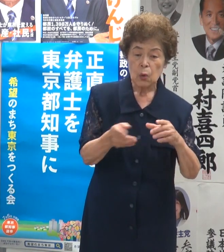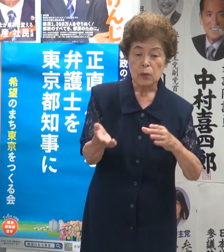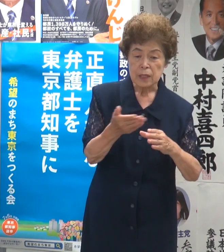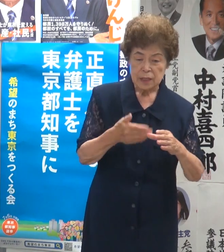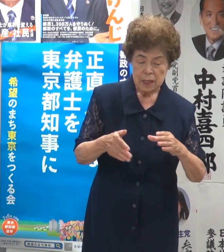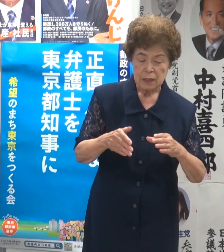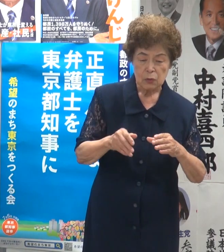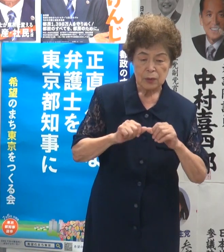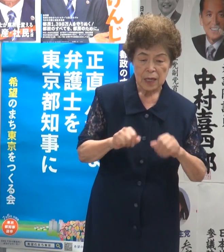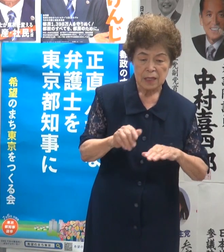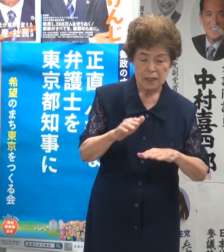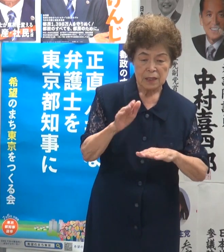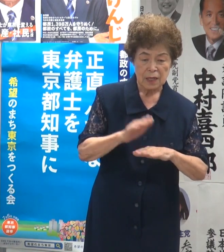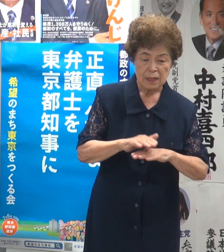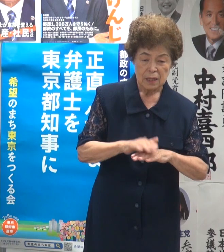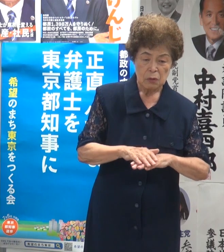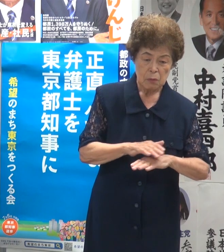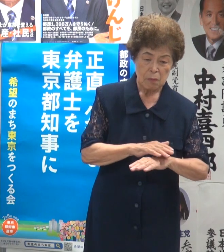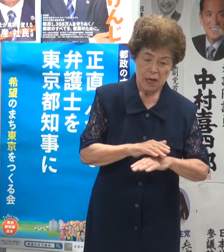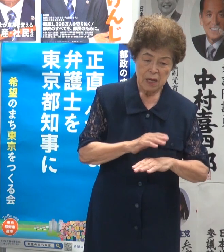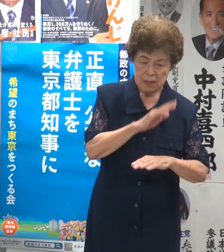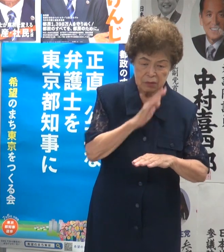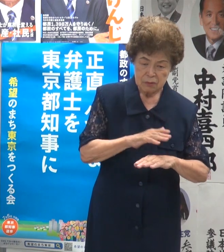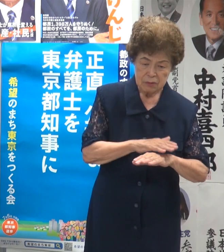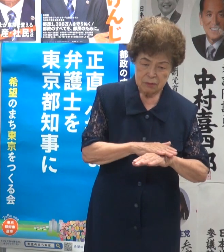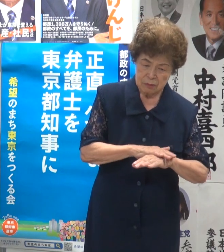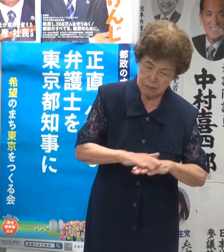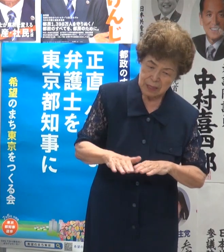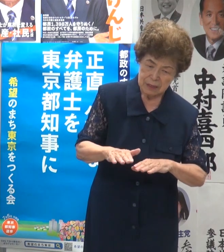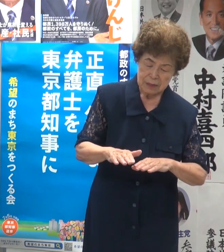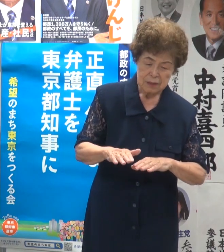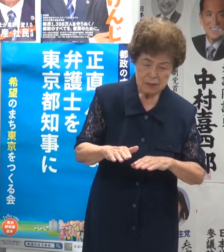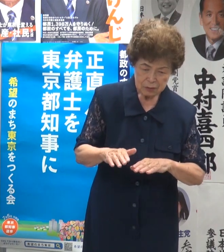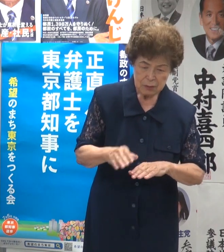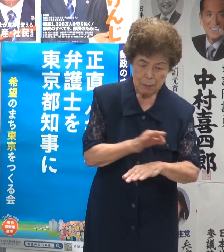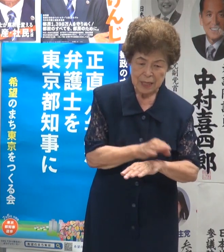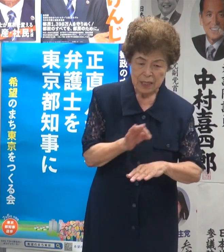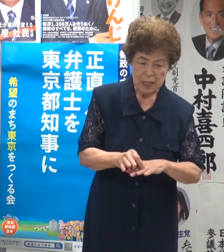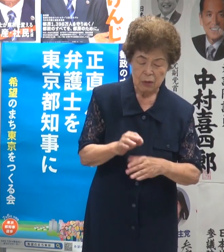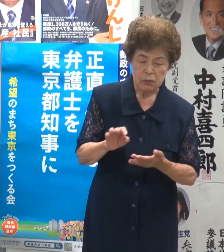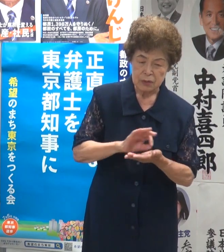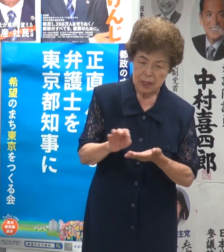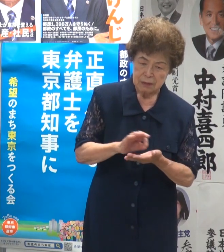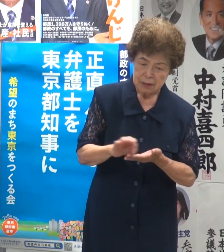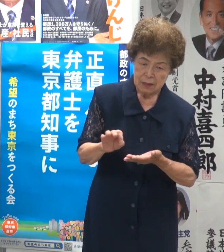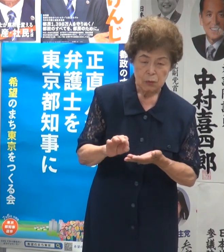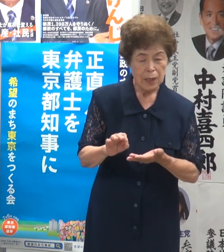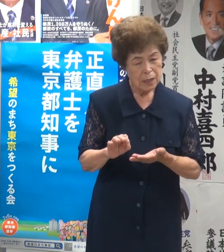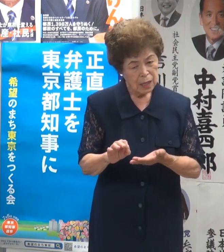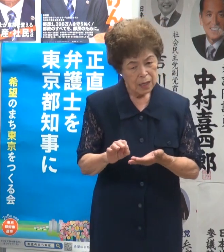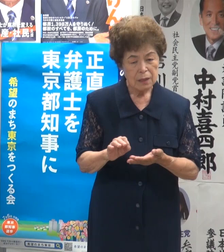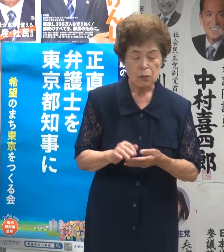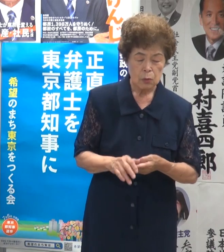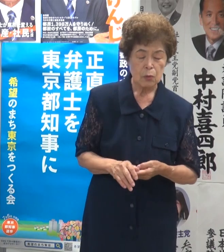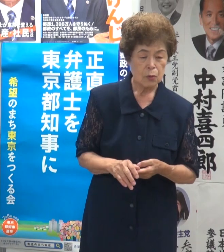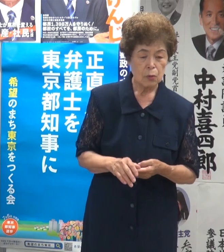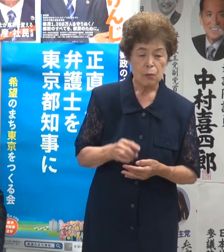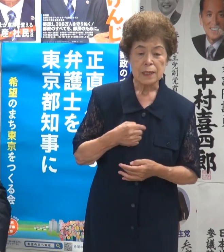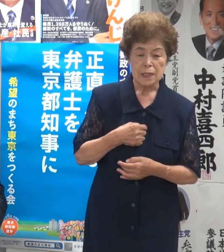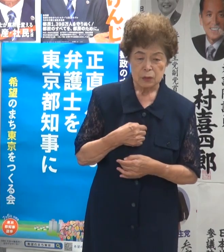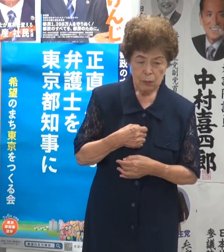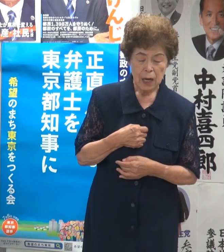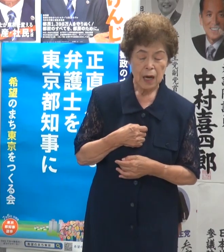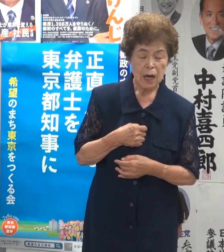妙なところっていうか、あのうまくメディアを利用しているところかなと、まあ、まあ私は思